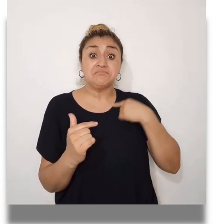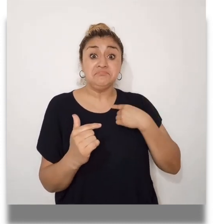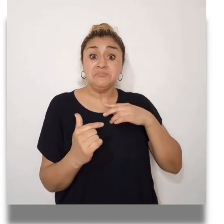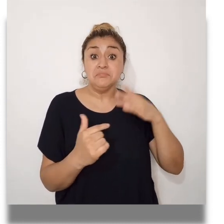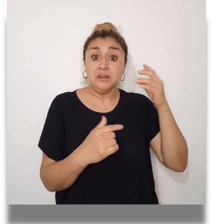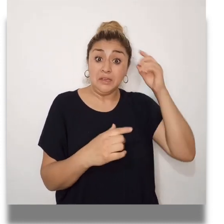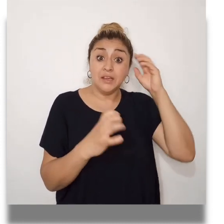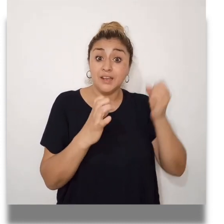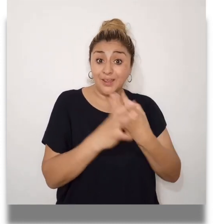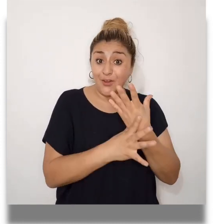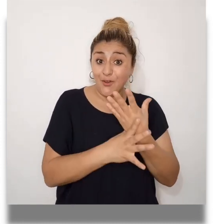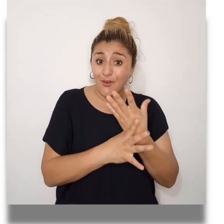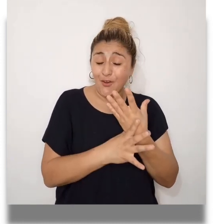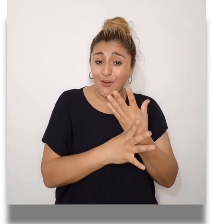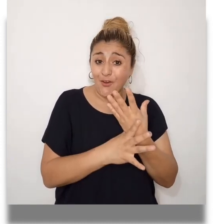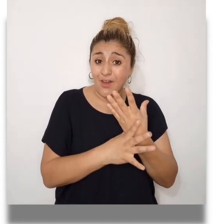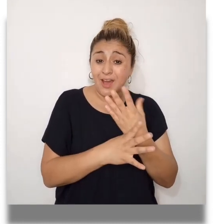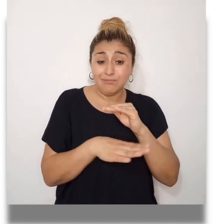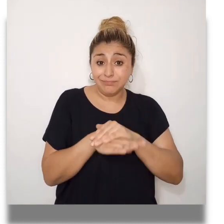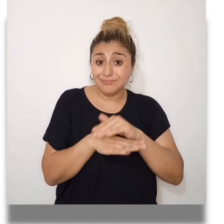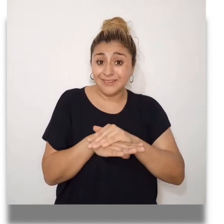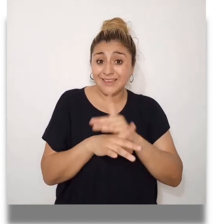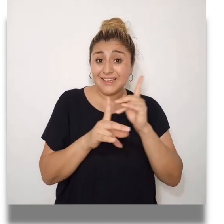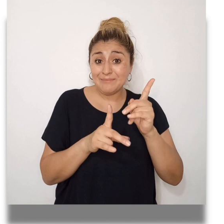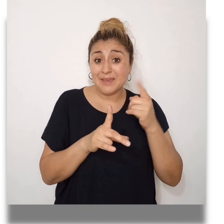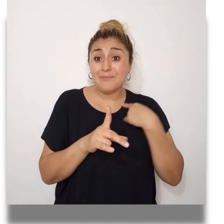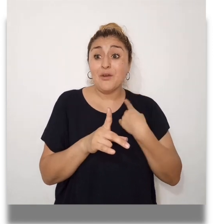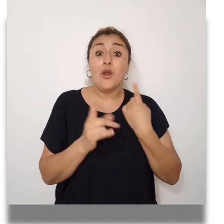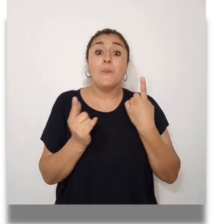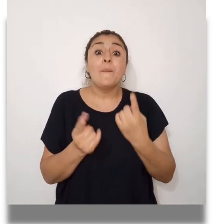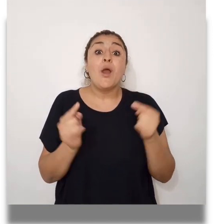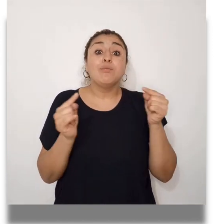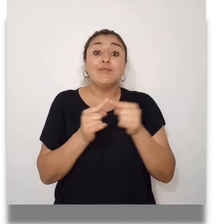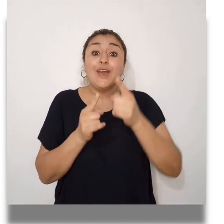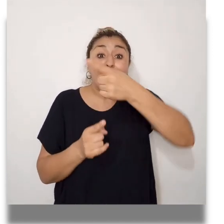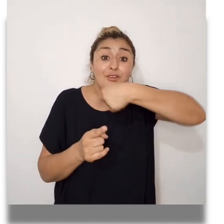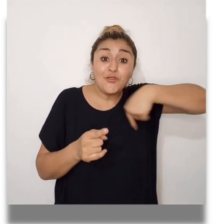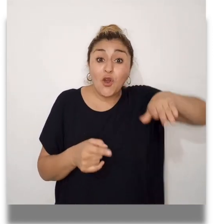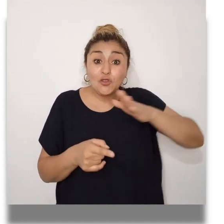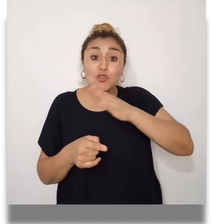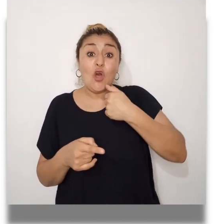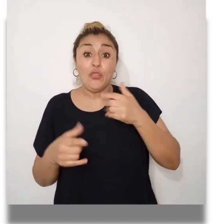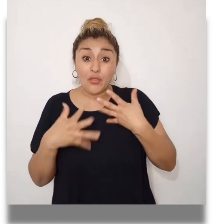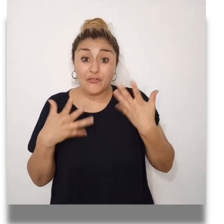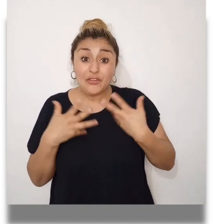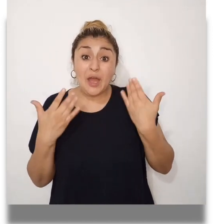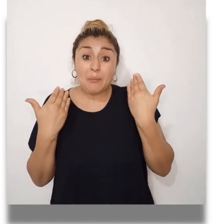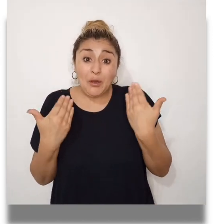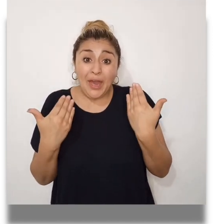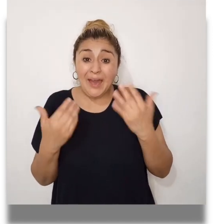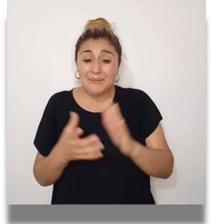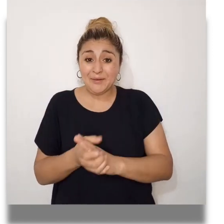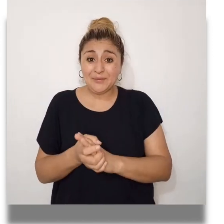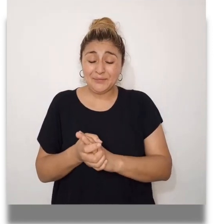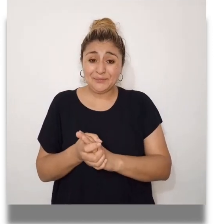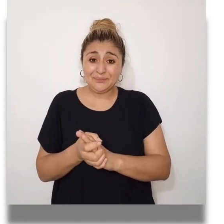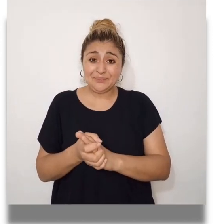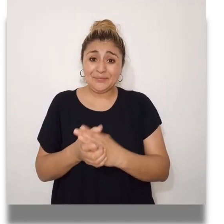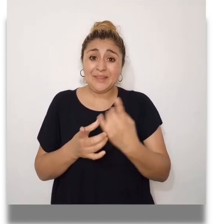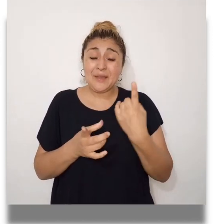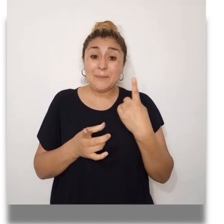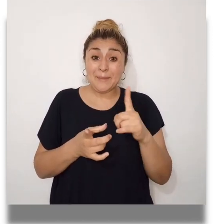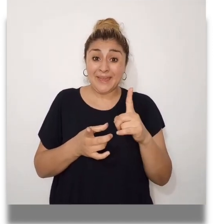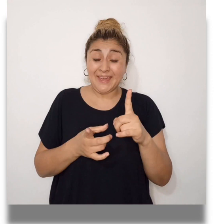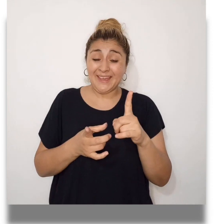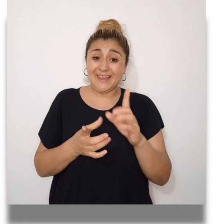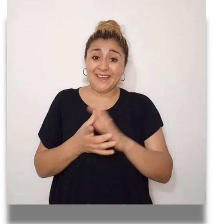pas contre. Y la sabiduría no está en contra de eso. Mais si on sort du légal, pero si salimos